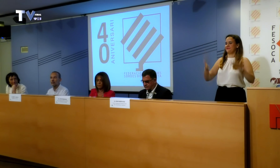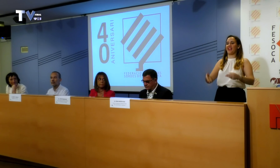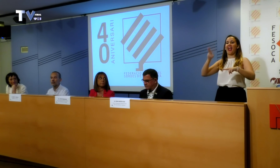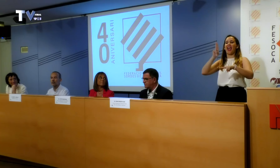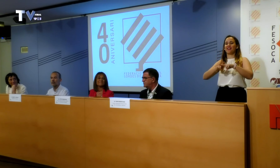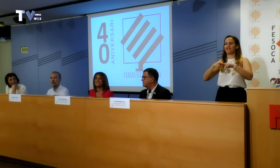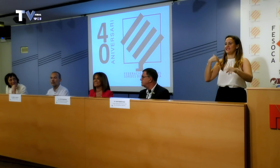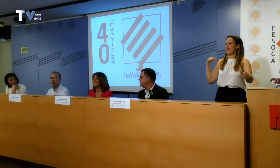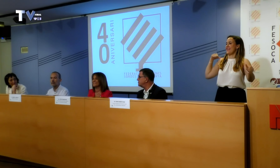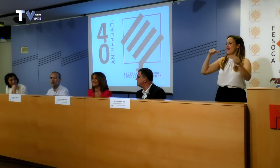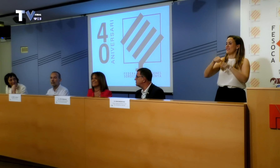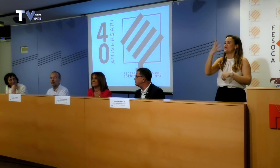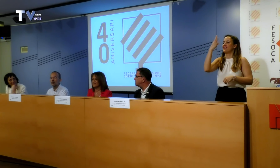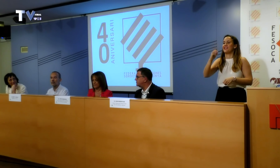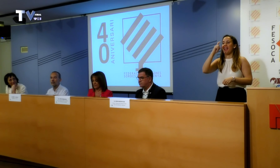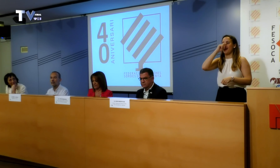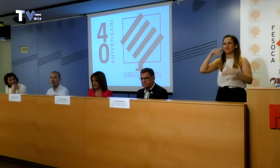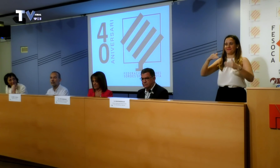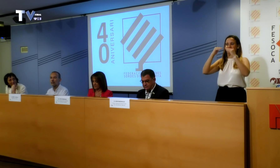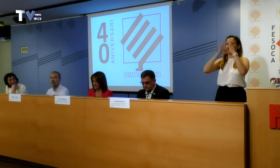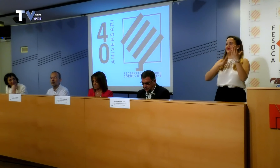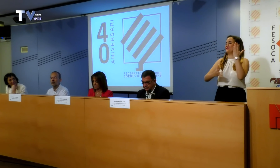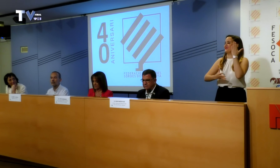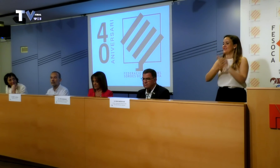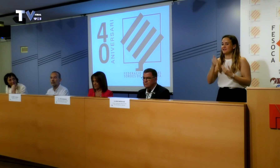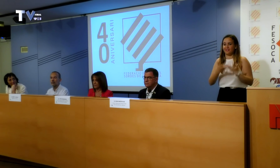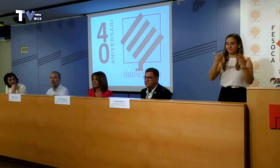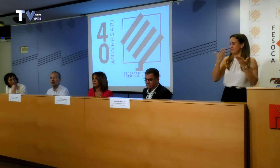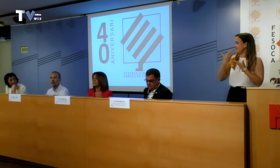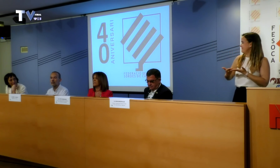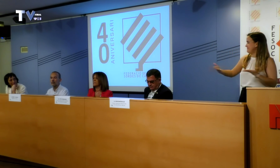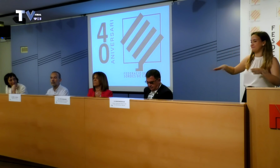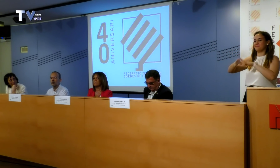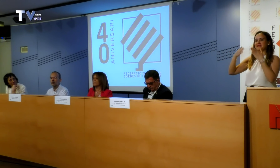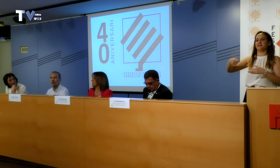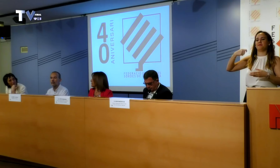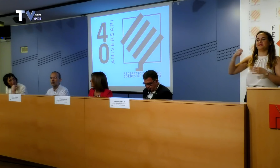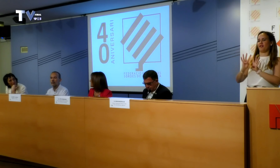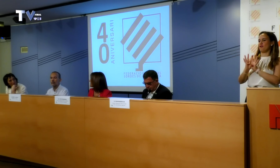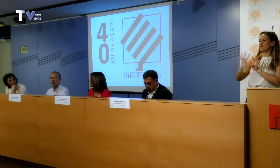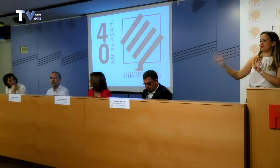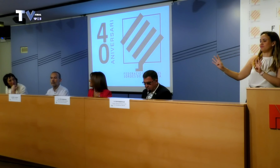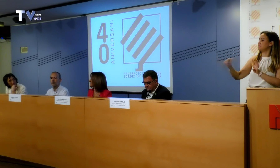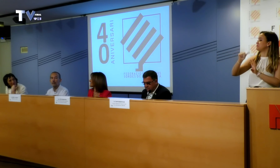Benvinguts i benvingudes a l'acte del 40è aniversari de la Fesoga. Aquí ens